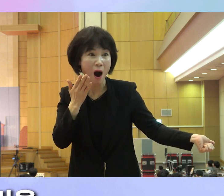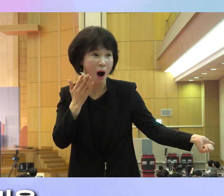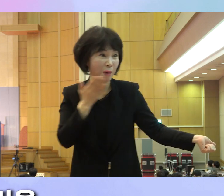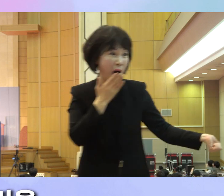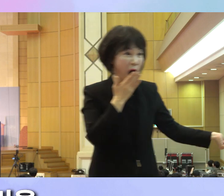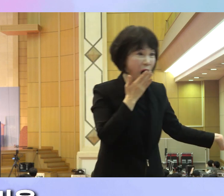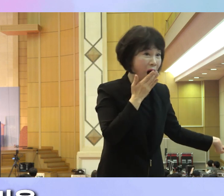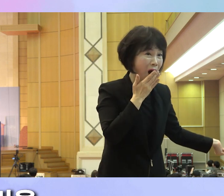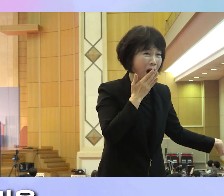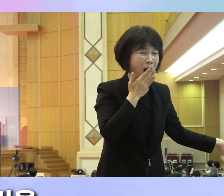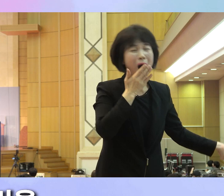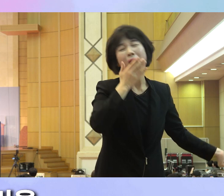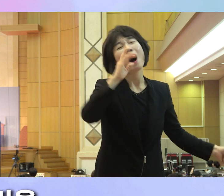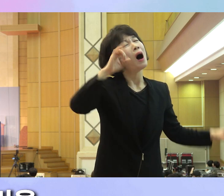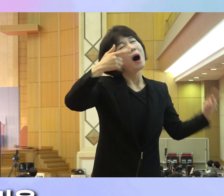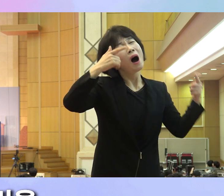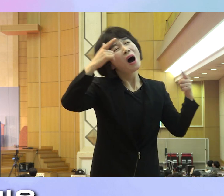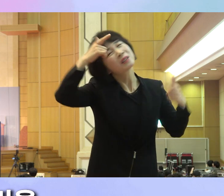나오고, 이러한